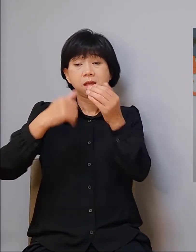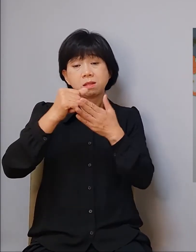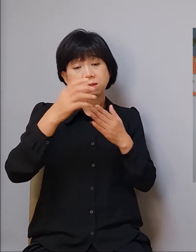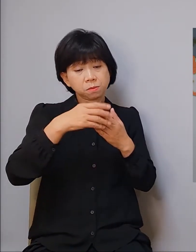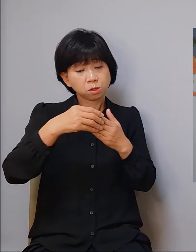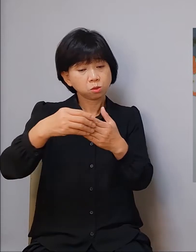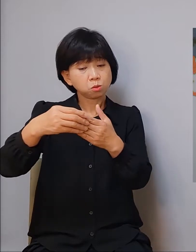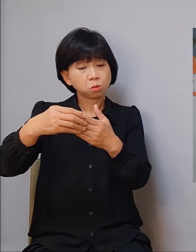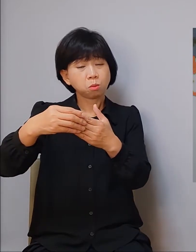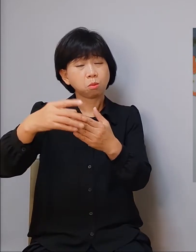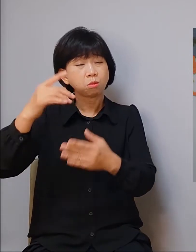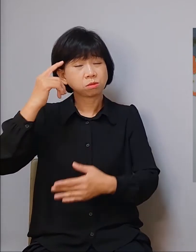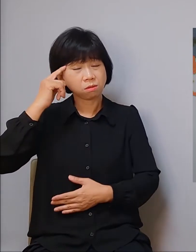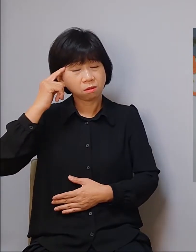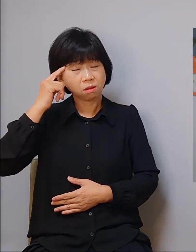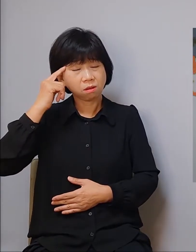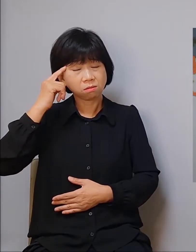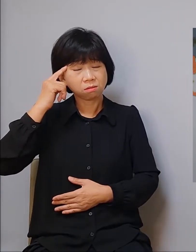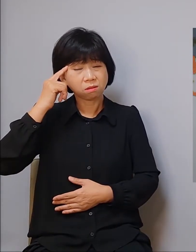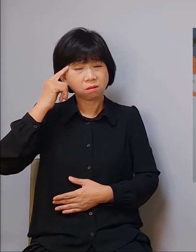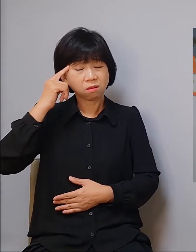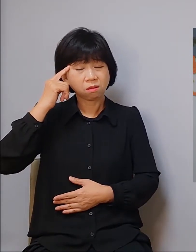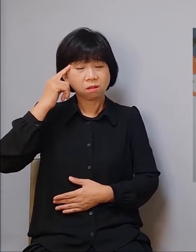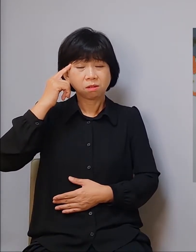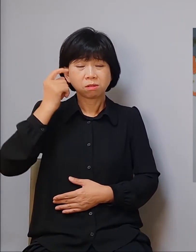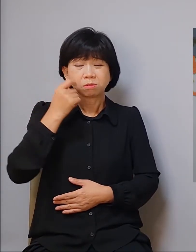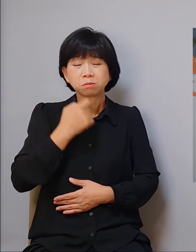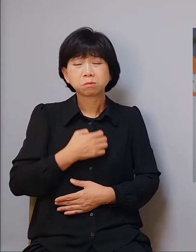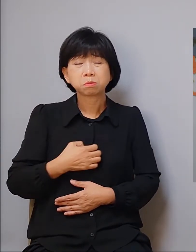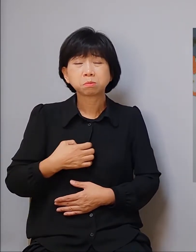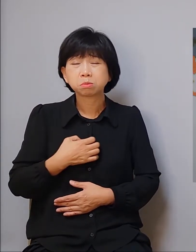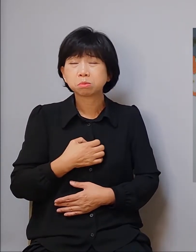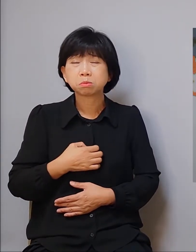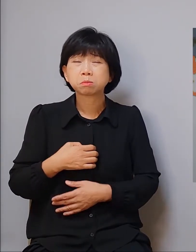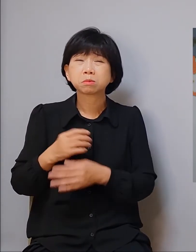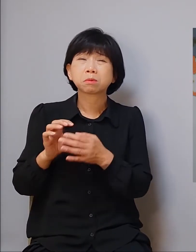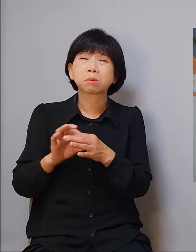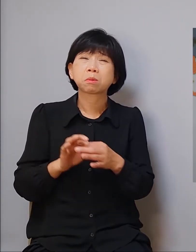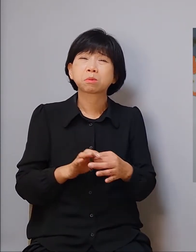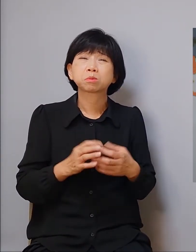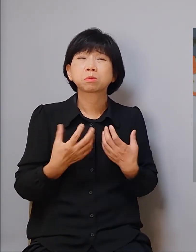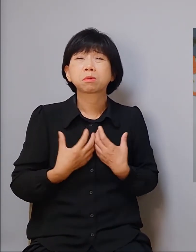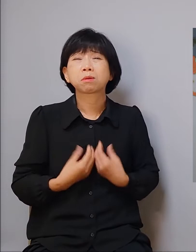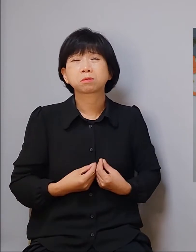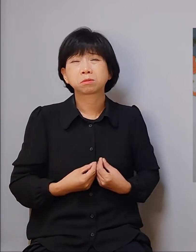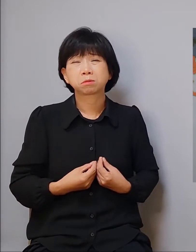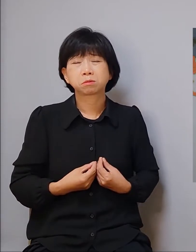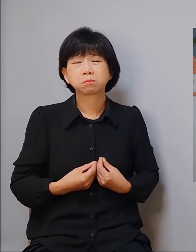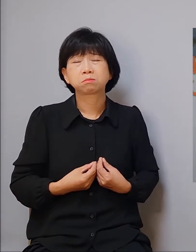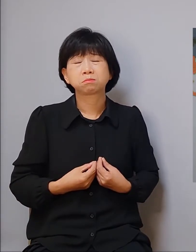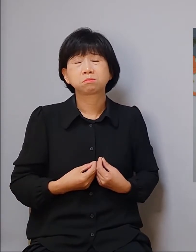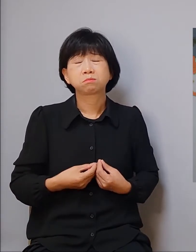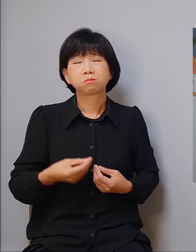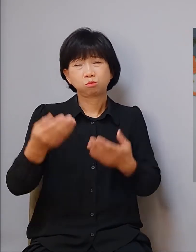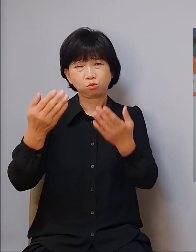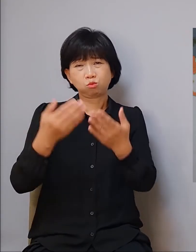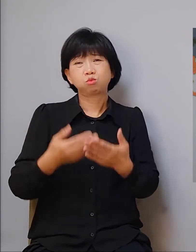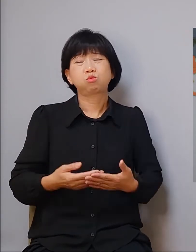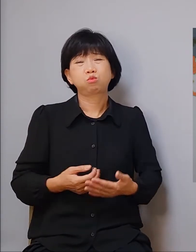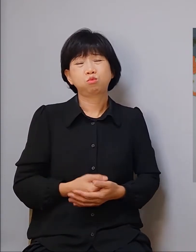따른다고 생각했는데 연이은 큰 슬픔은요, 우리를 더 낙심하게끔 좌절과